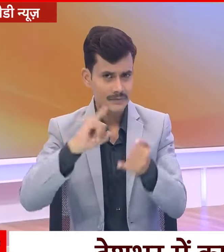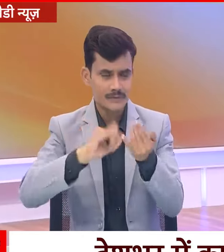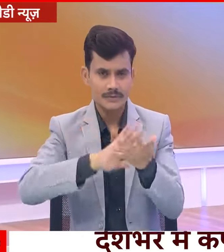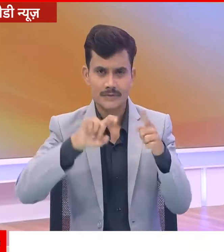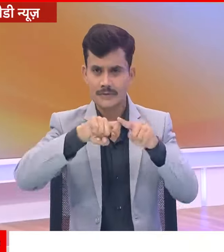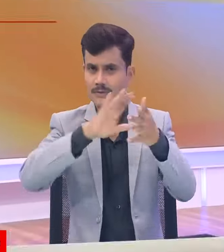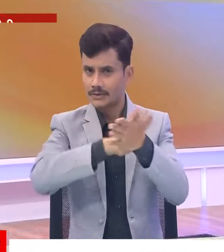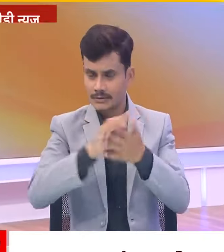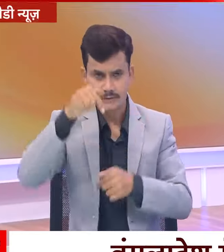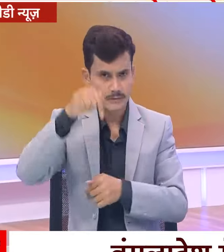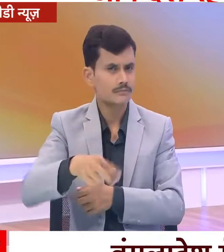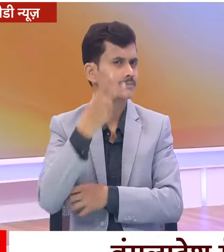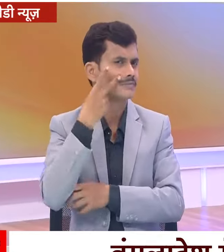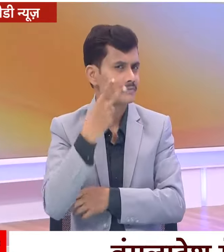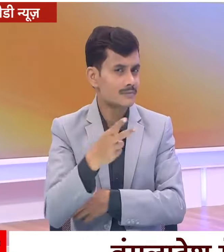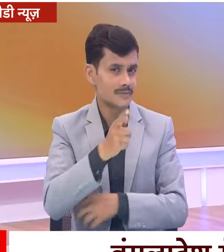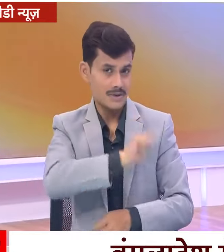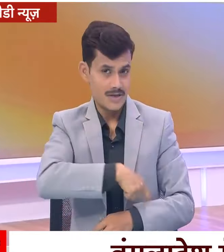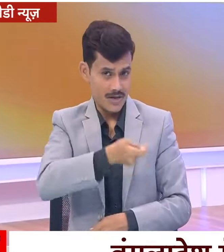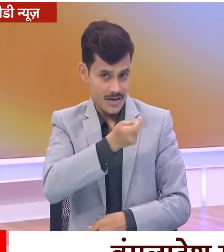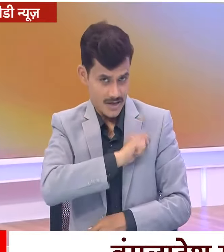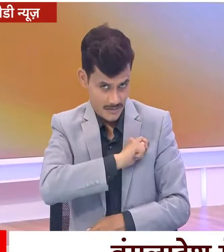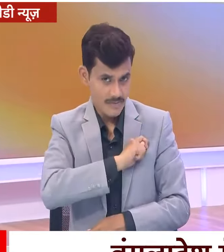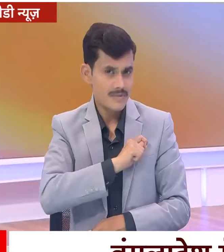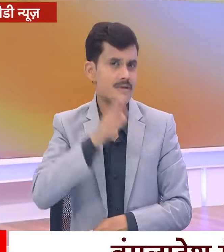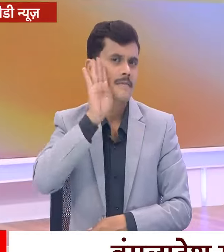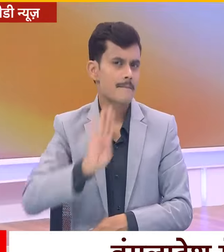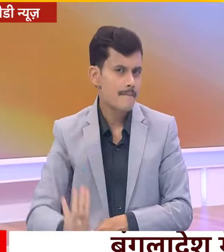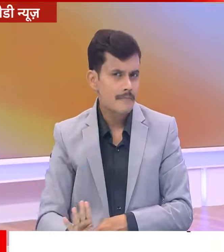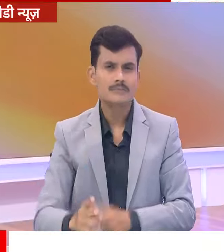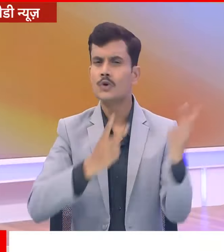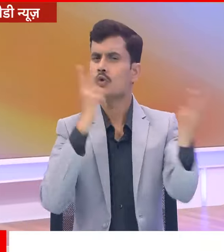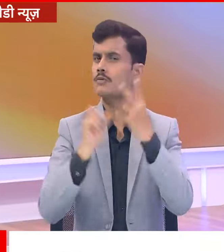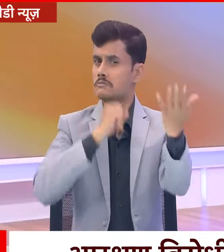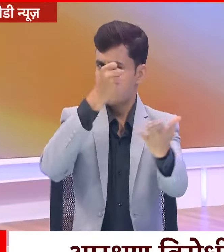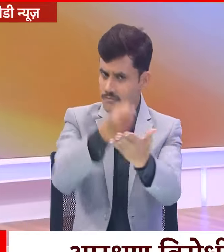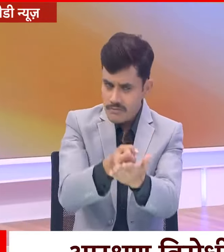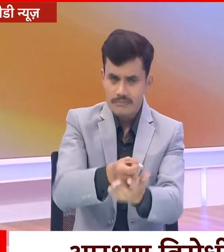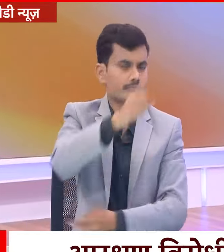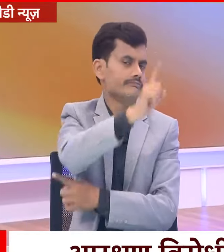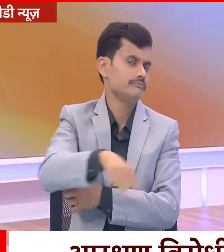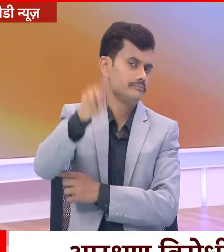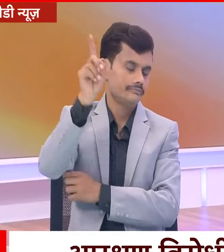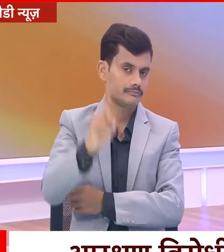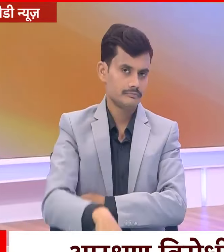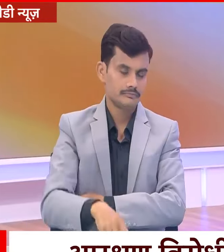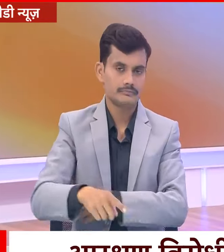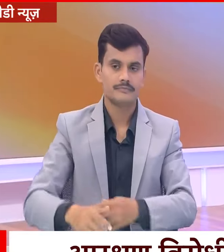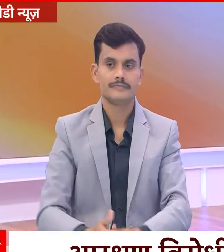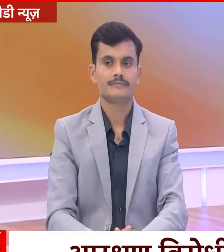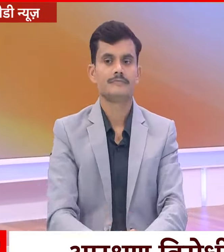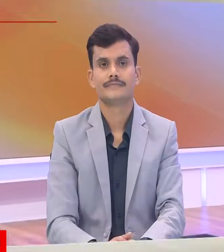ने वर्तमान स्थिति को देखते हुए स्पेन और ब्राजील की अपनी विदेश यात्रा रद्द कर दी है।